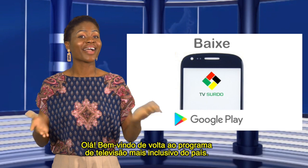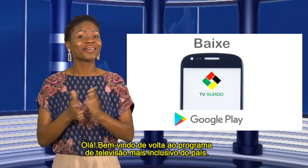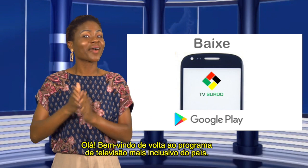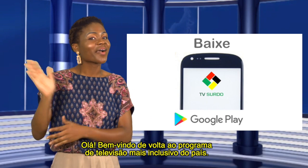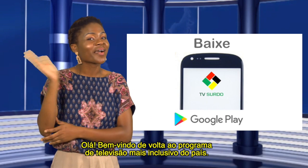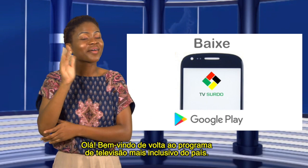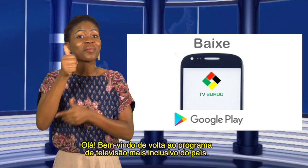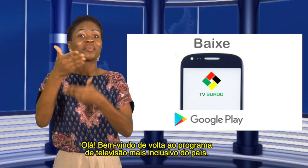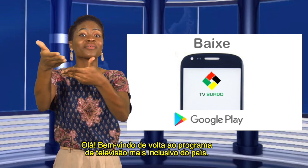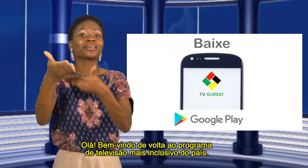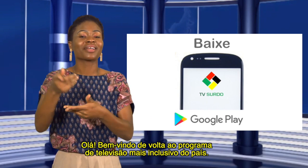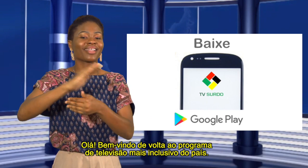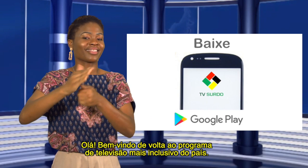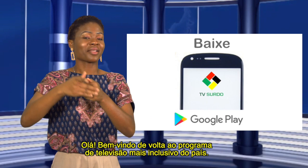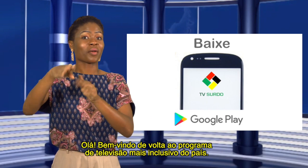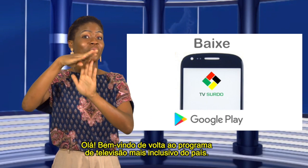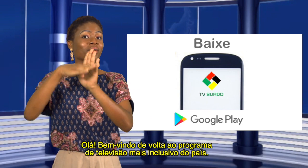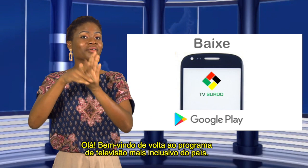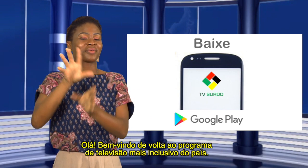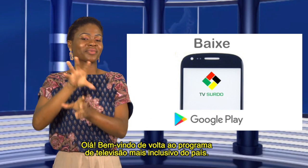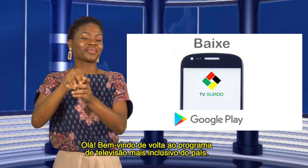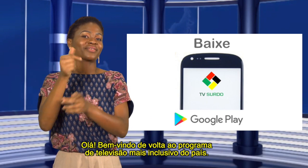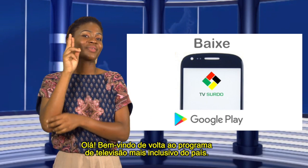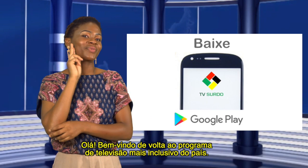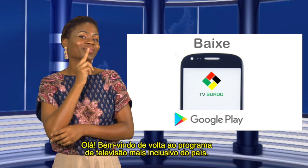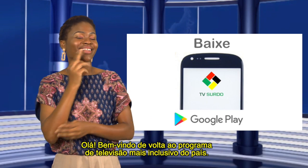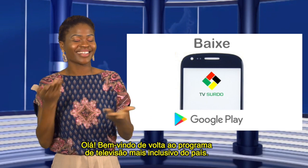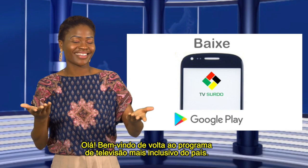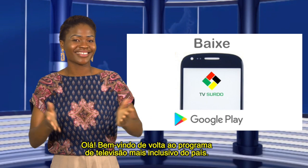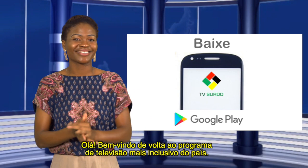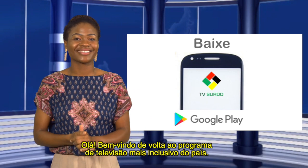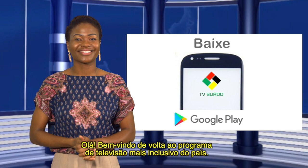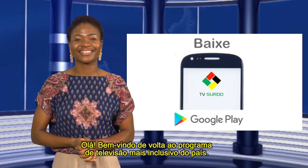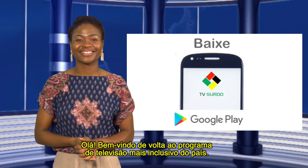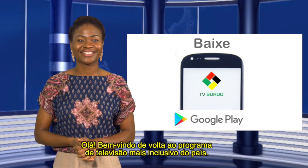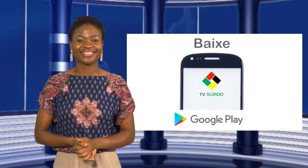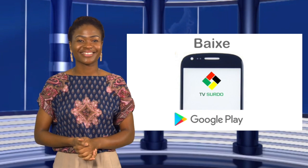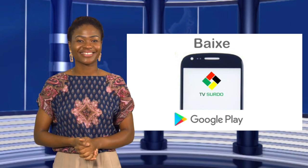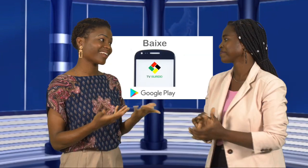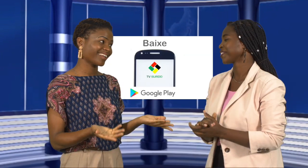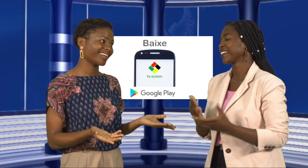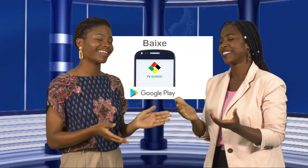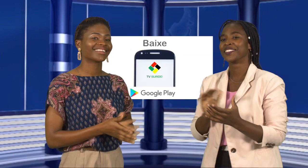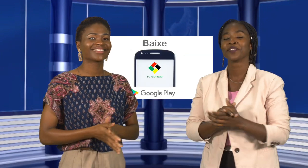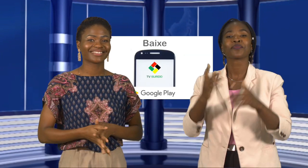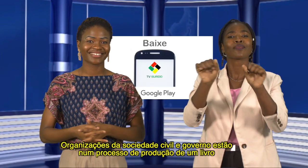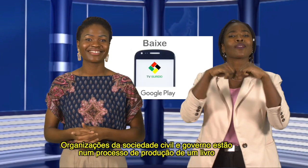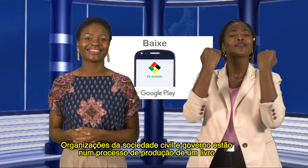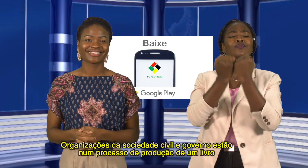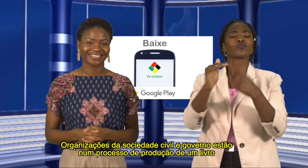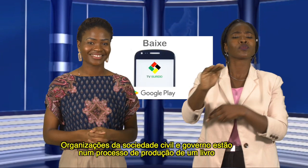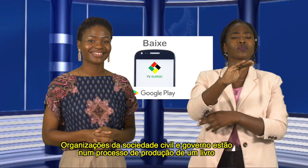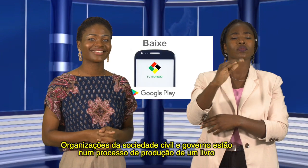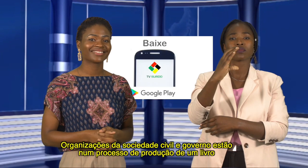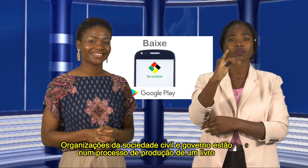Olá. Bem-vindo de volta ao programa de televisão mais inclusivo do país. Organizações da